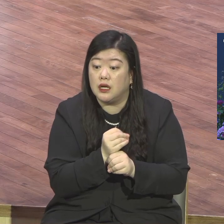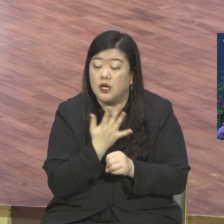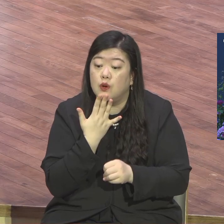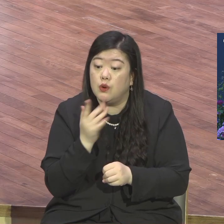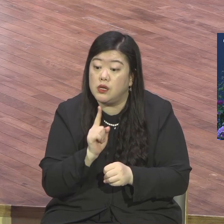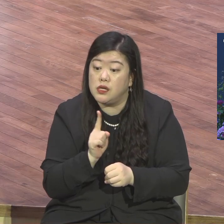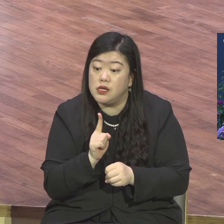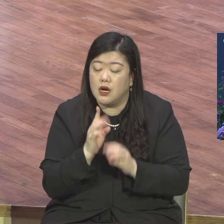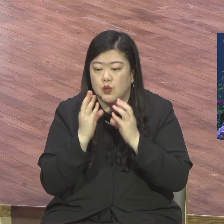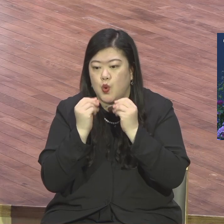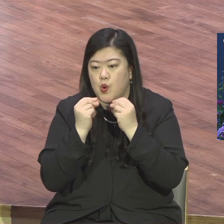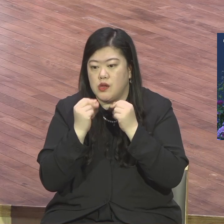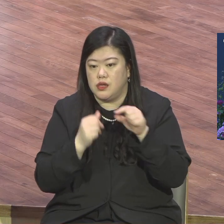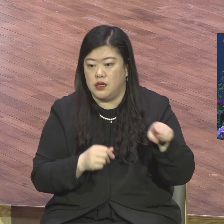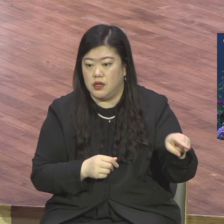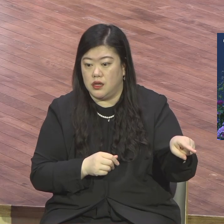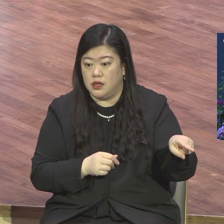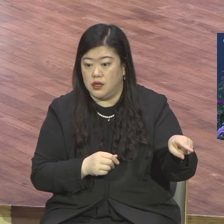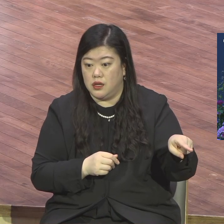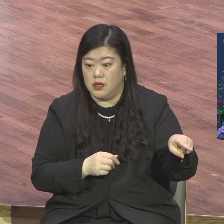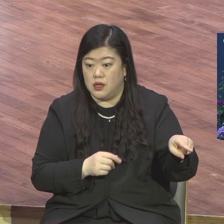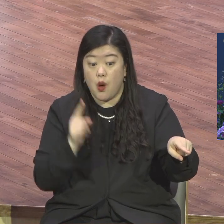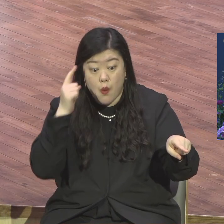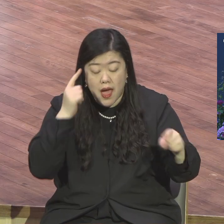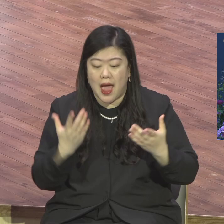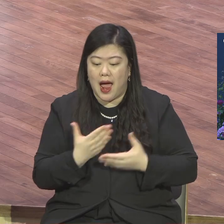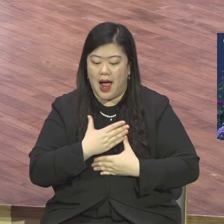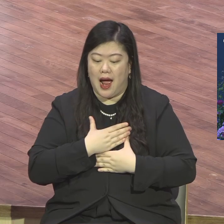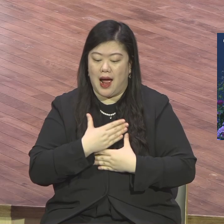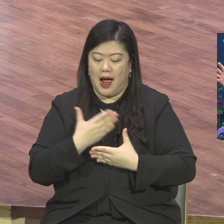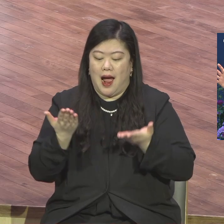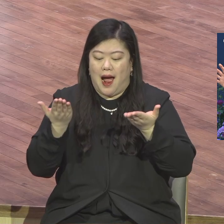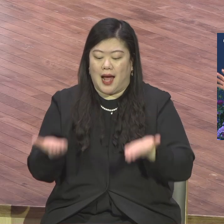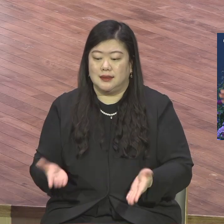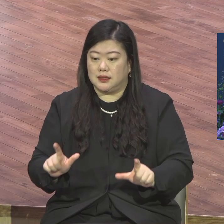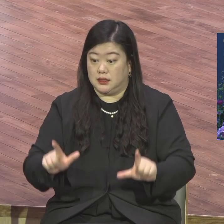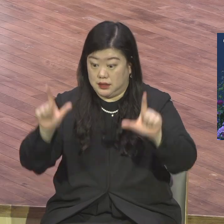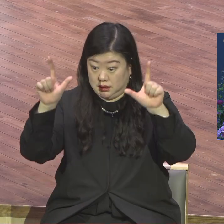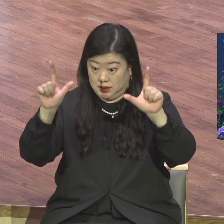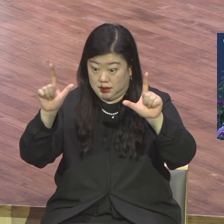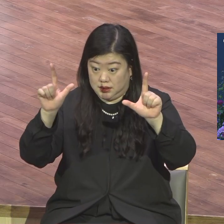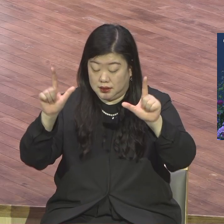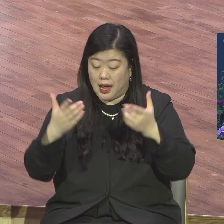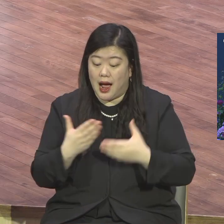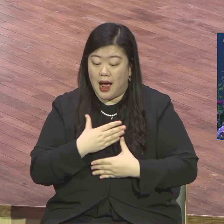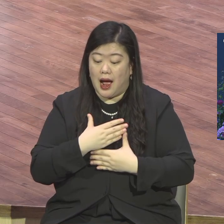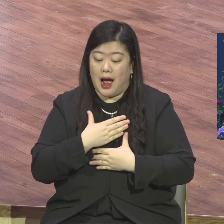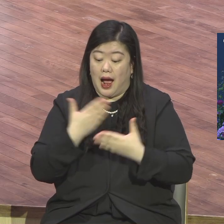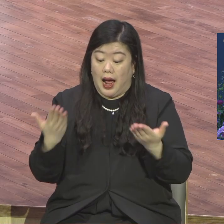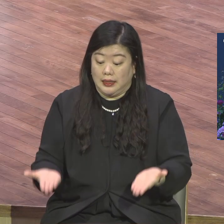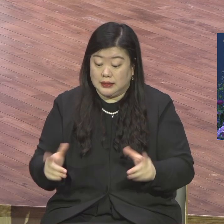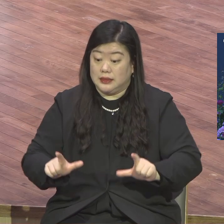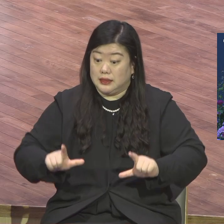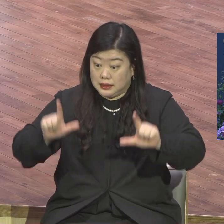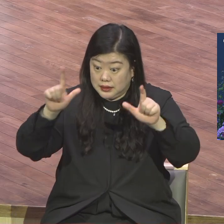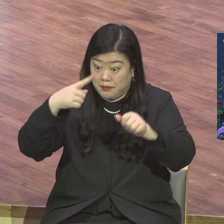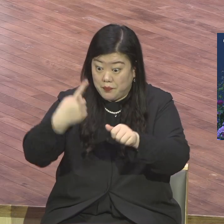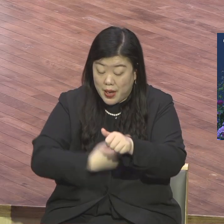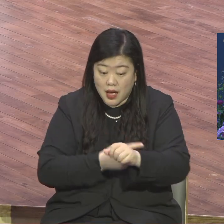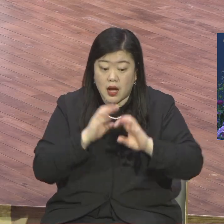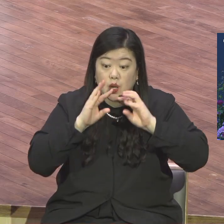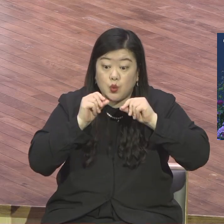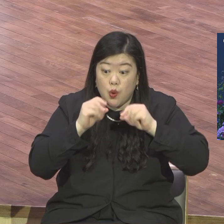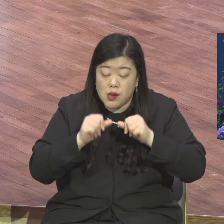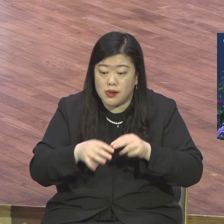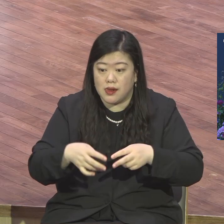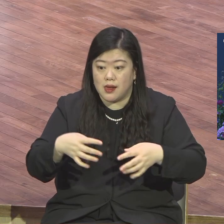토요일날 차 한 대도 안 움직입니다. 버스들 보면 버스 정류장 100% 다 차 토요일 안식일이래. 왜